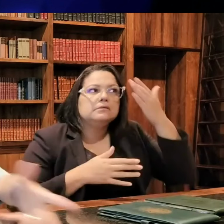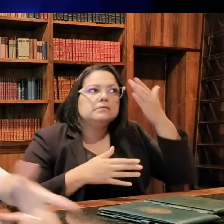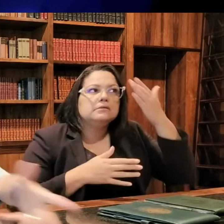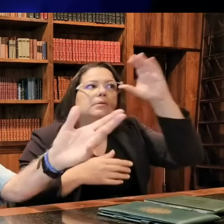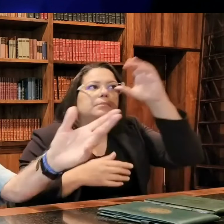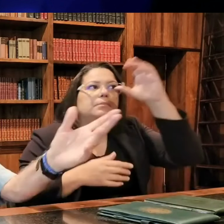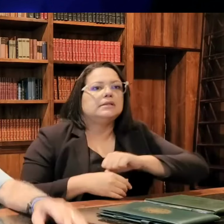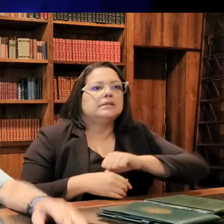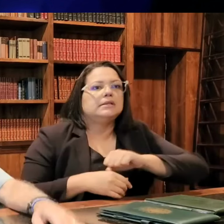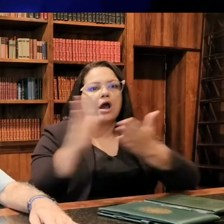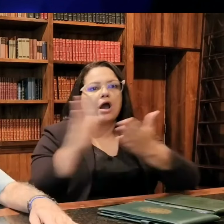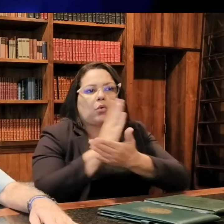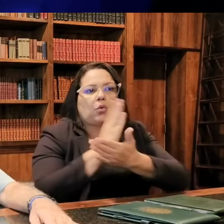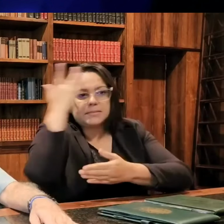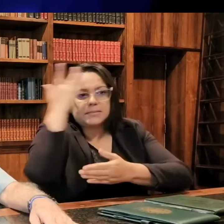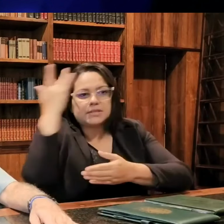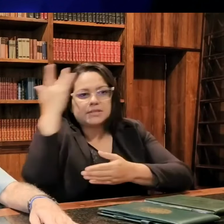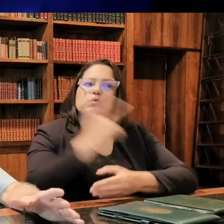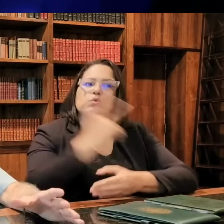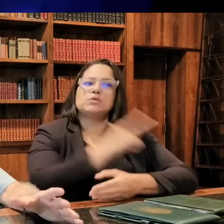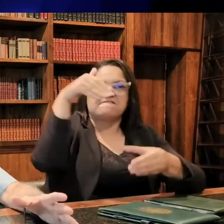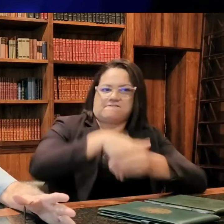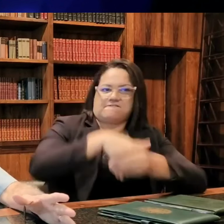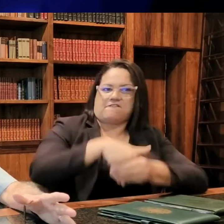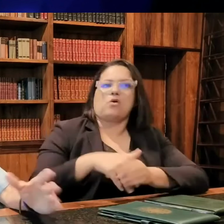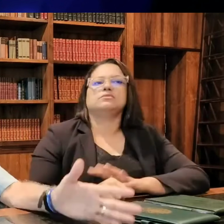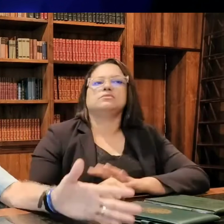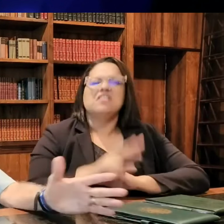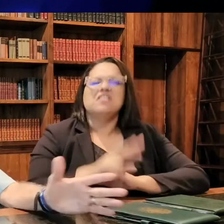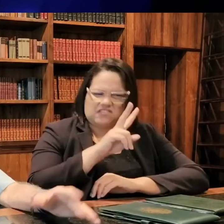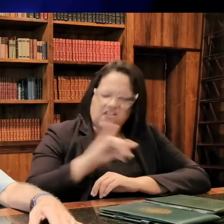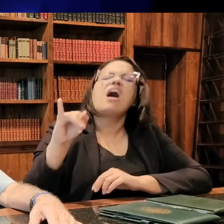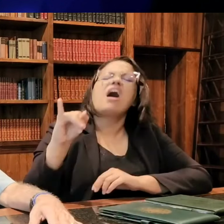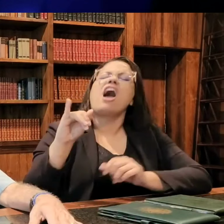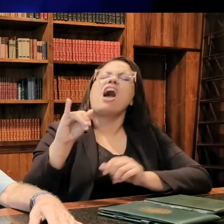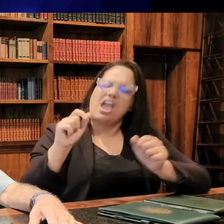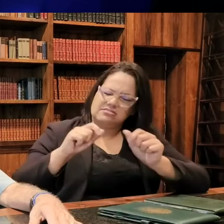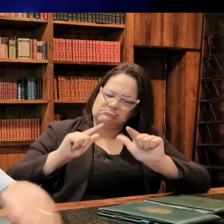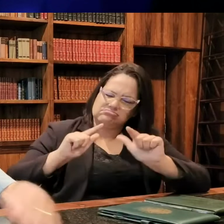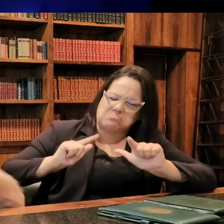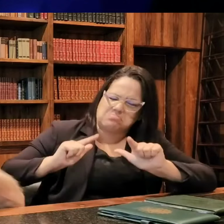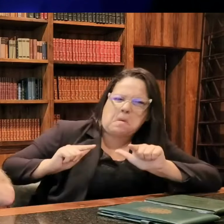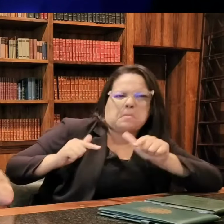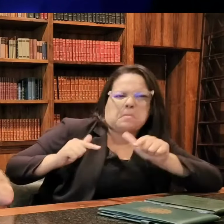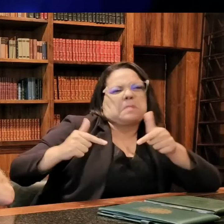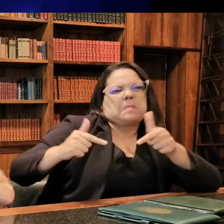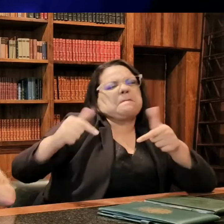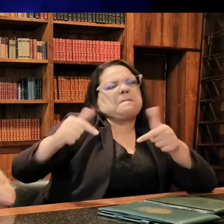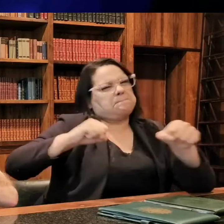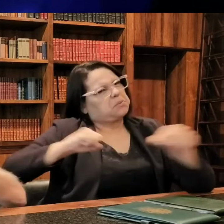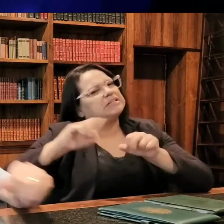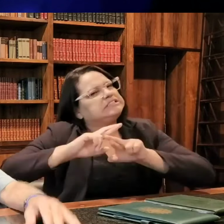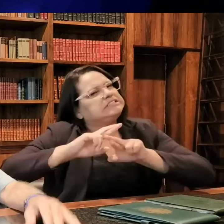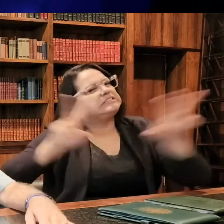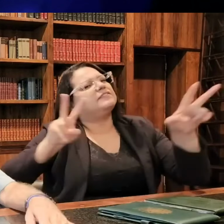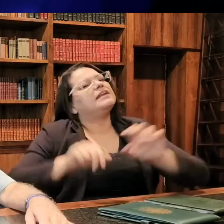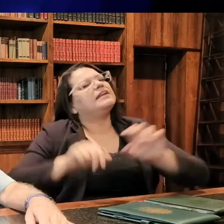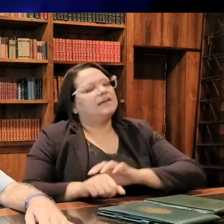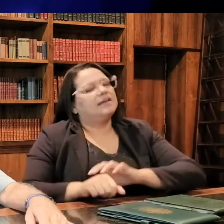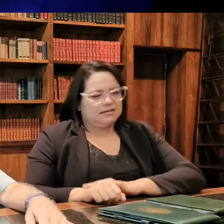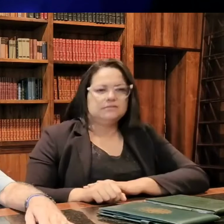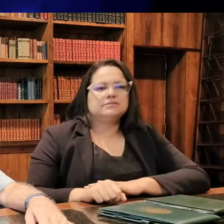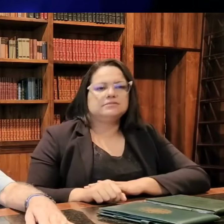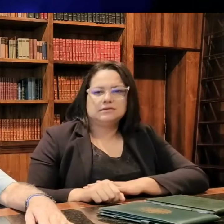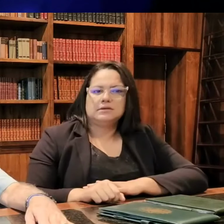as opiniões das necessário pessoas, povão. Povão vão fazer a nas diferença. ruas, povão para